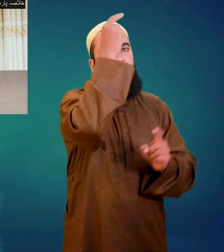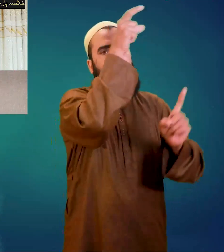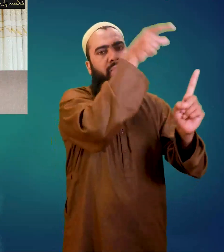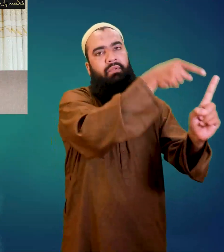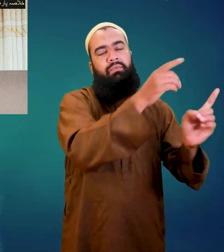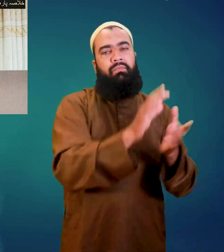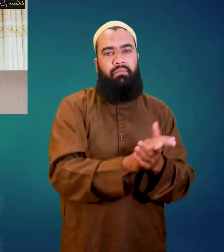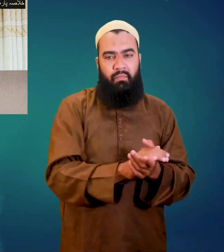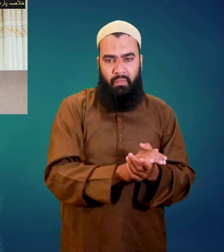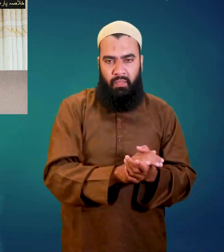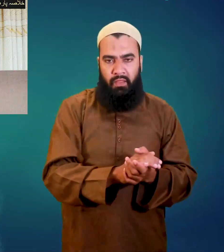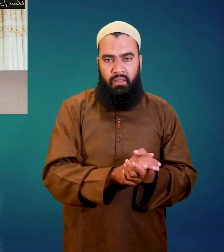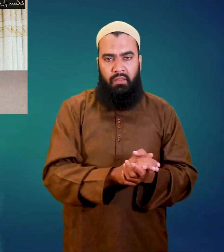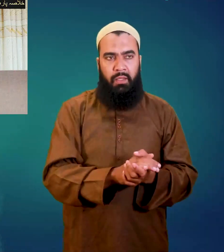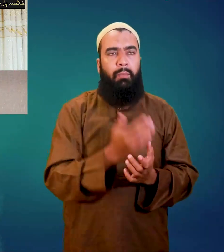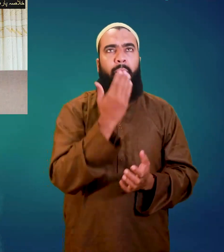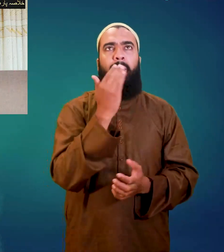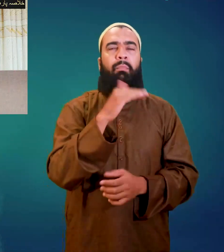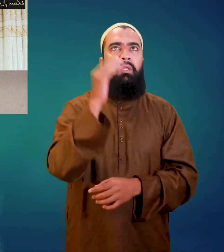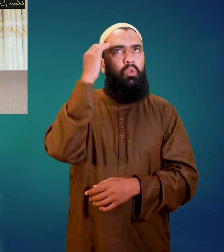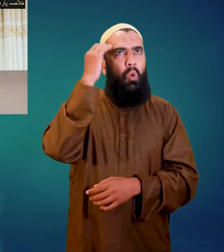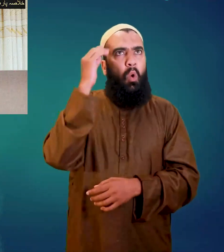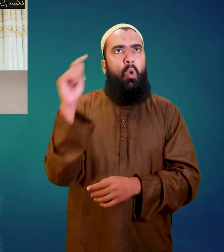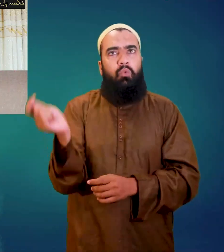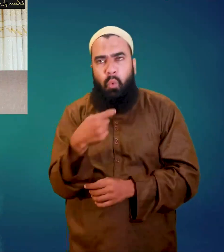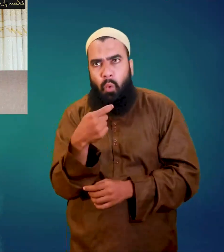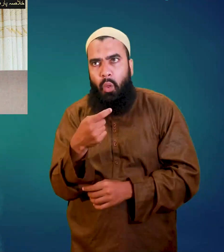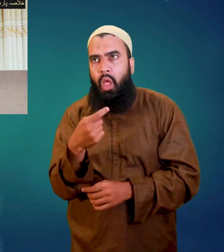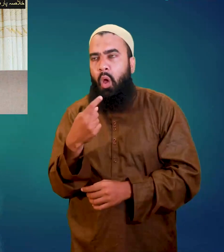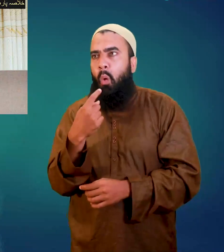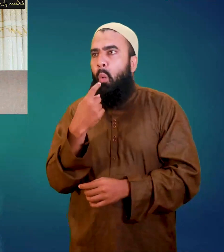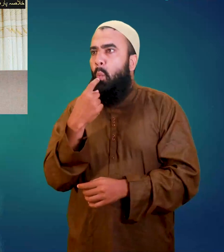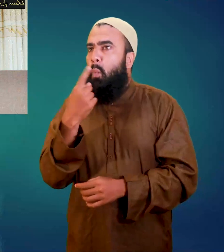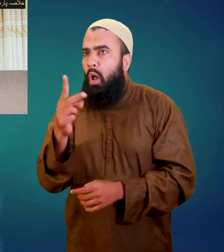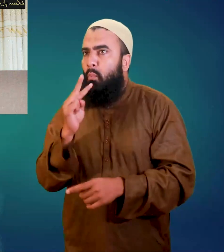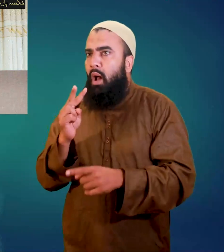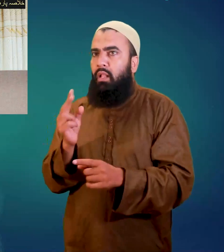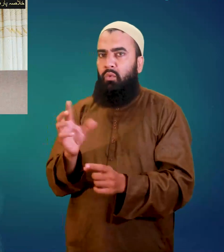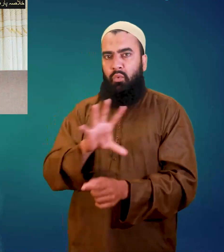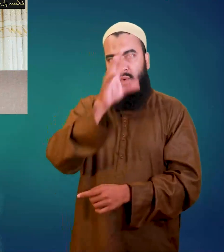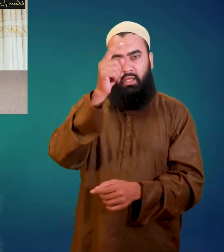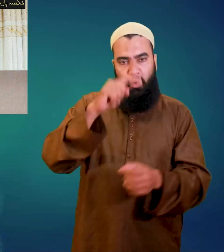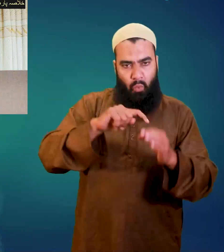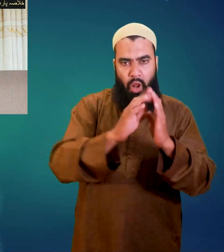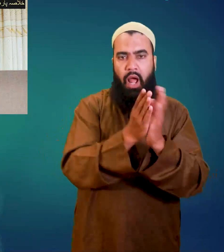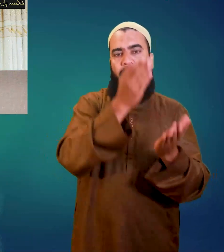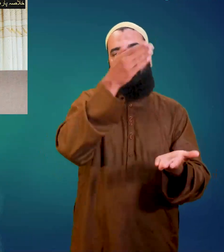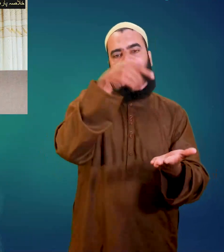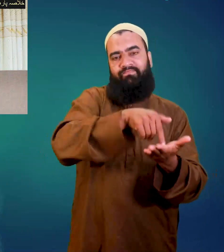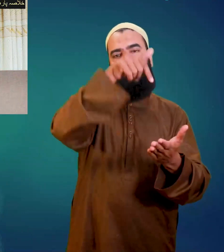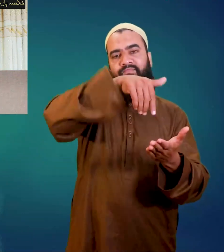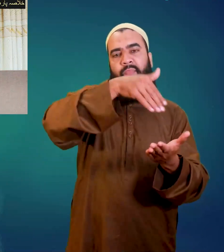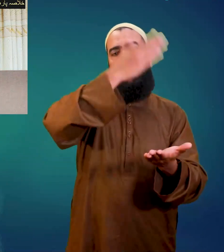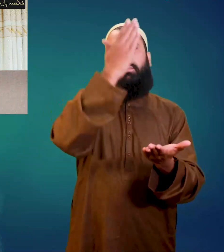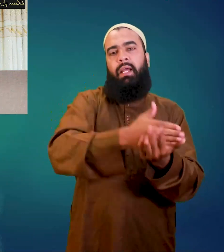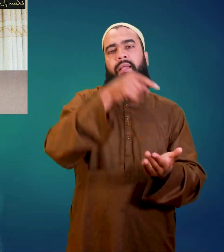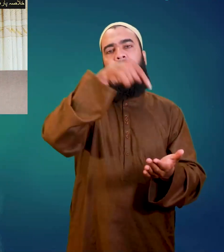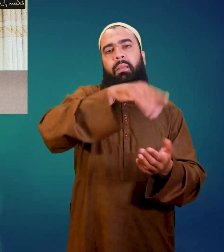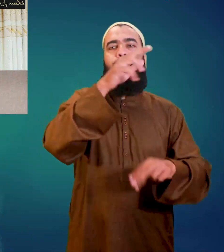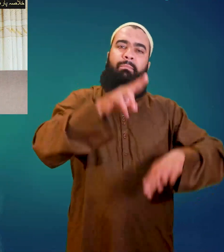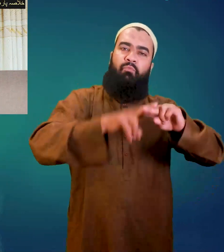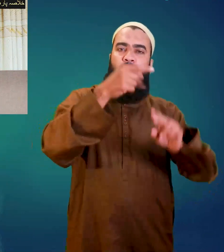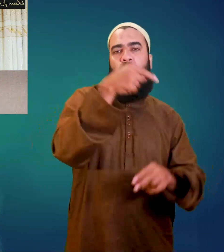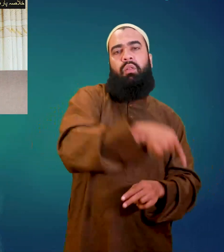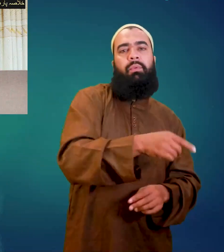ہے۔ وہ 4 جرائم جن کی سزا قرآن و حدیث میں مقرر کر دی گئی ہے وہ یہ ہیں: